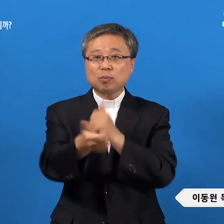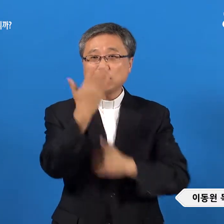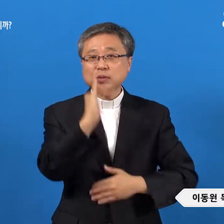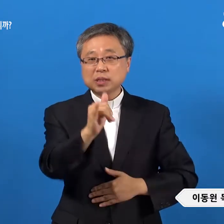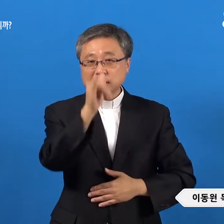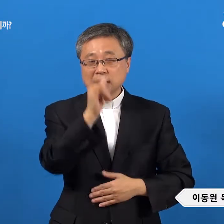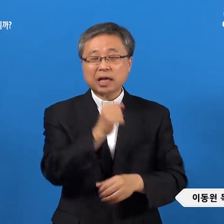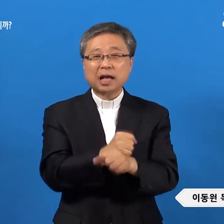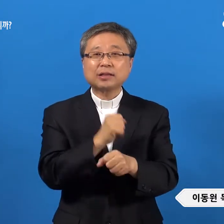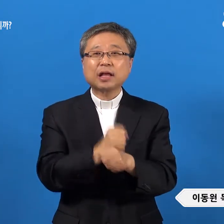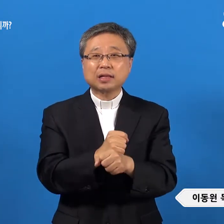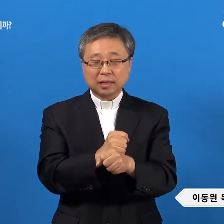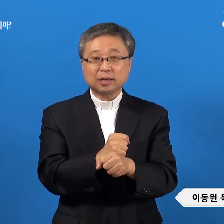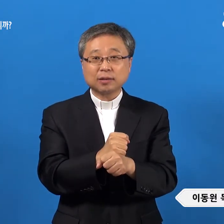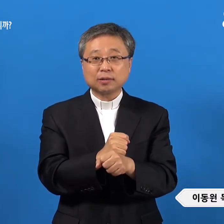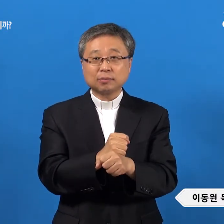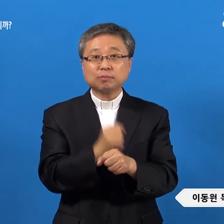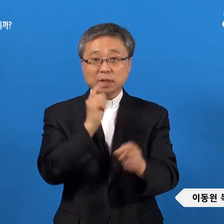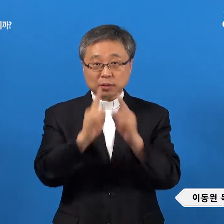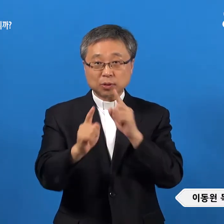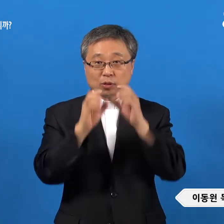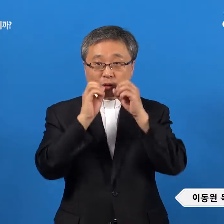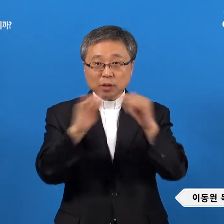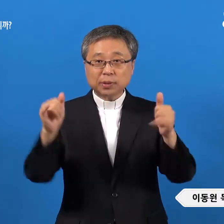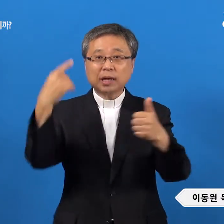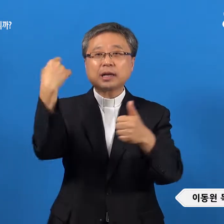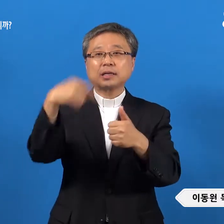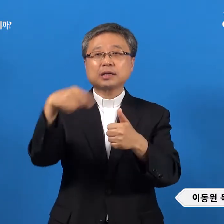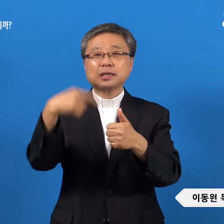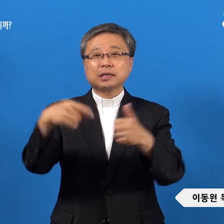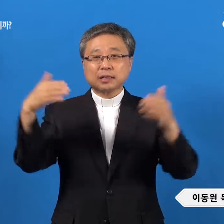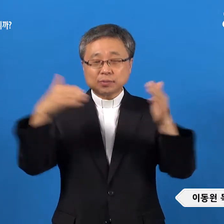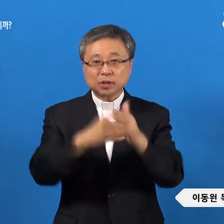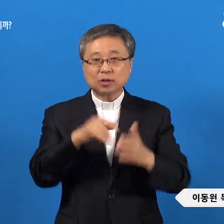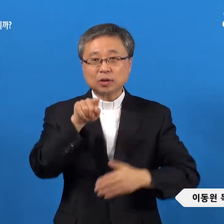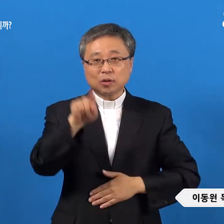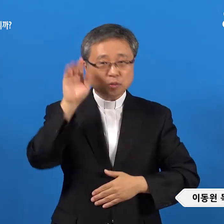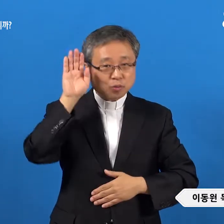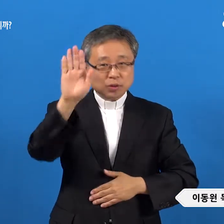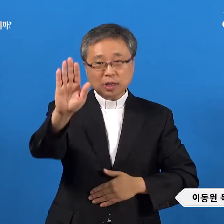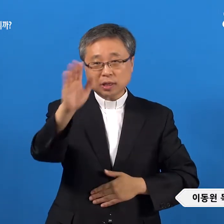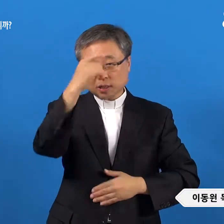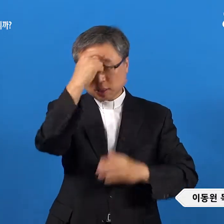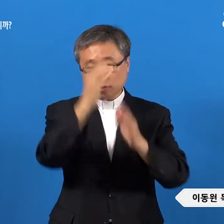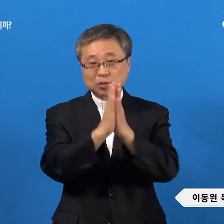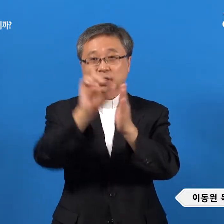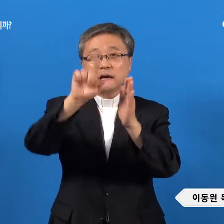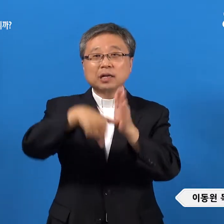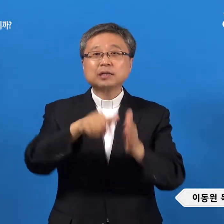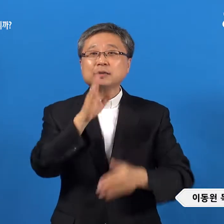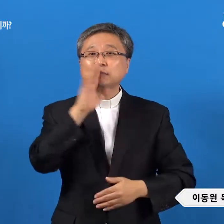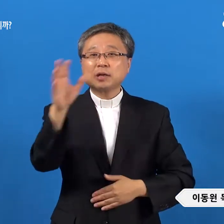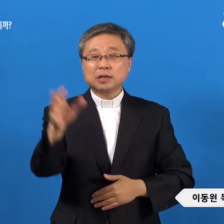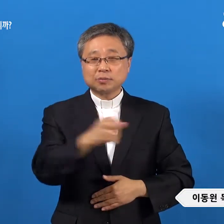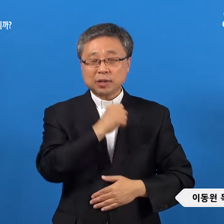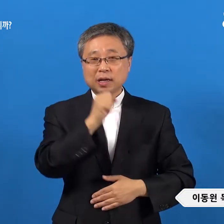것을 전도사님이 가르쳤습니다. 그 후에 기도 시간을 실제로 가졌습니다. 한 사람씩 청년들이